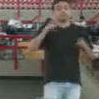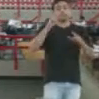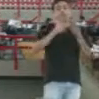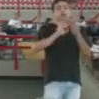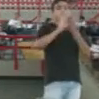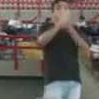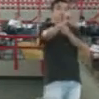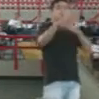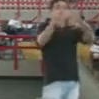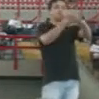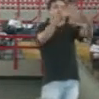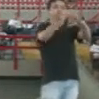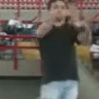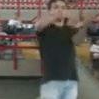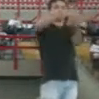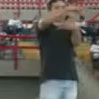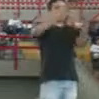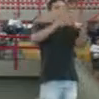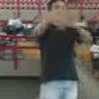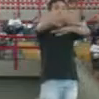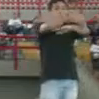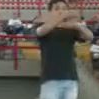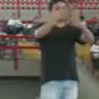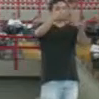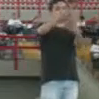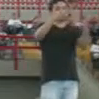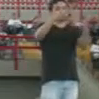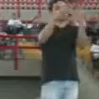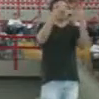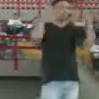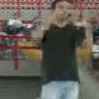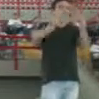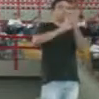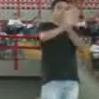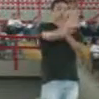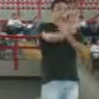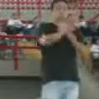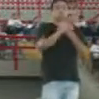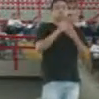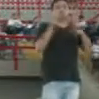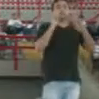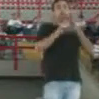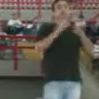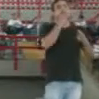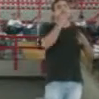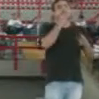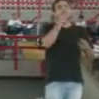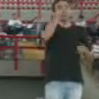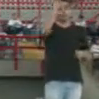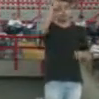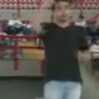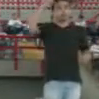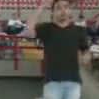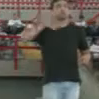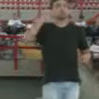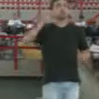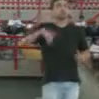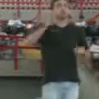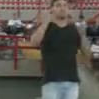Longe do turbilhão estéril da rua. É igual aquela frase famosa, ouviram do Ipiranga as